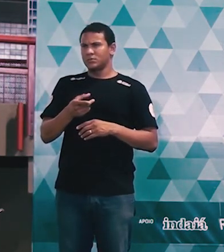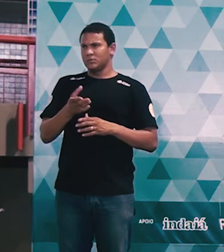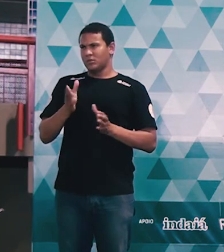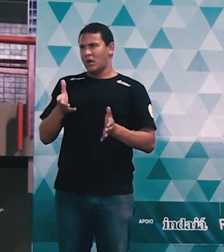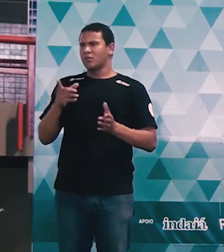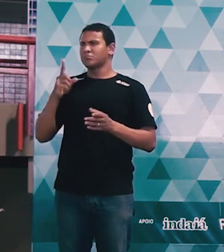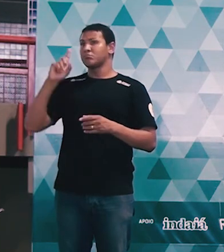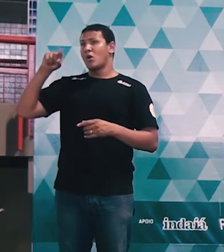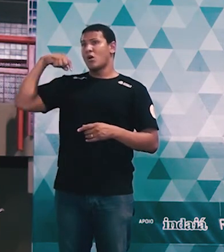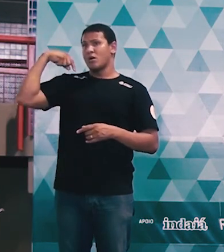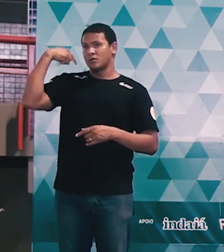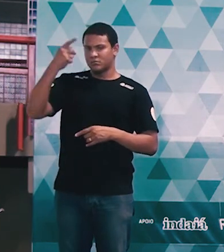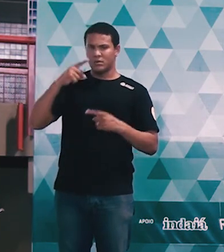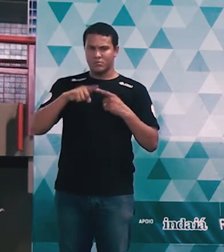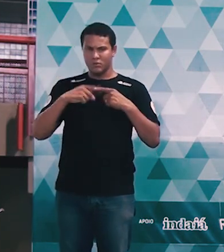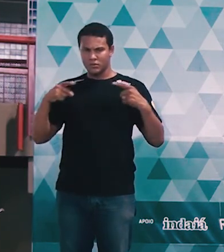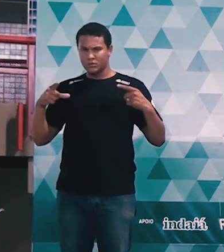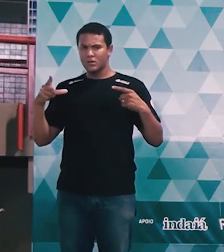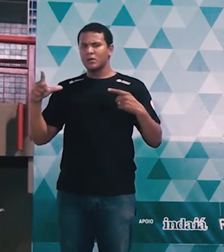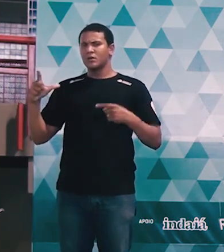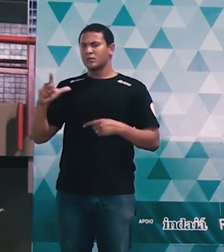com vocês,